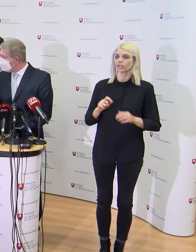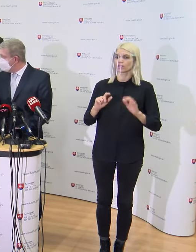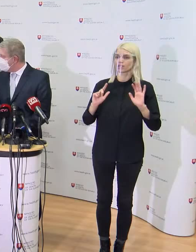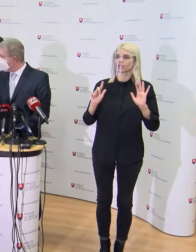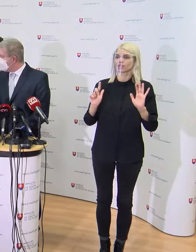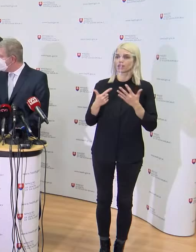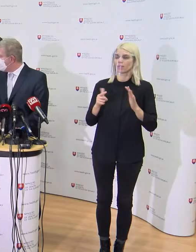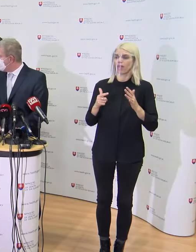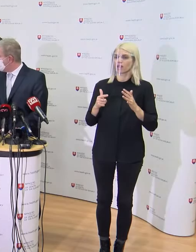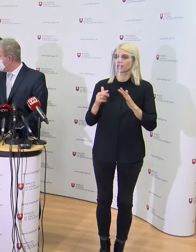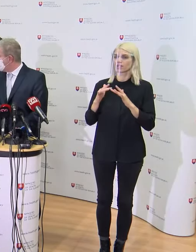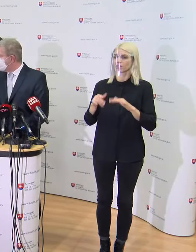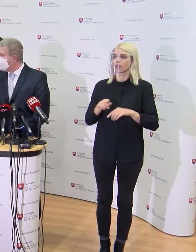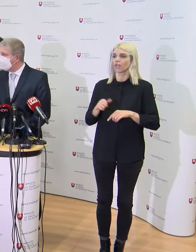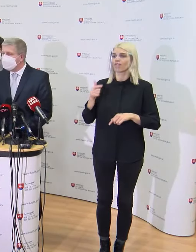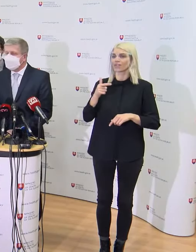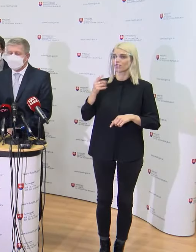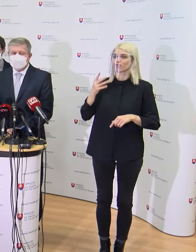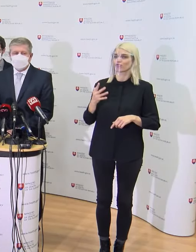17.12. do